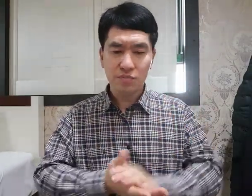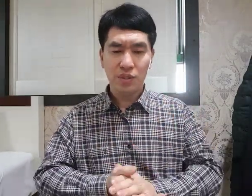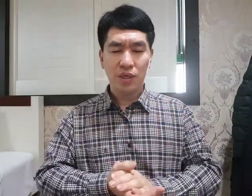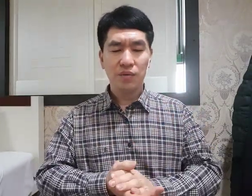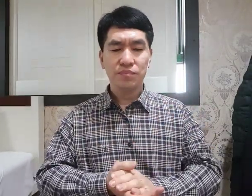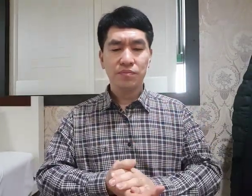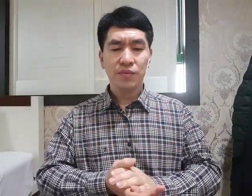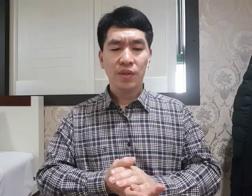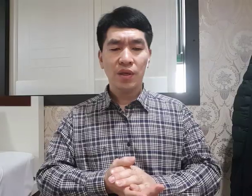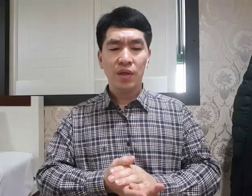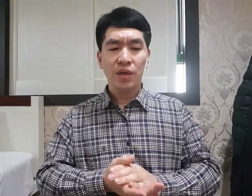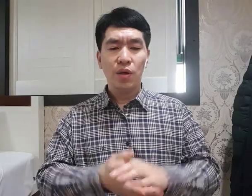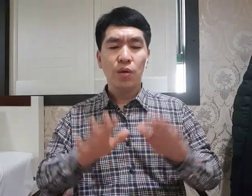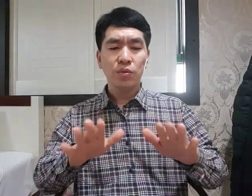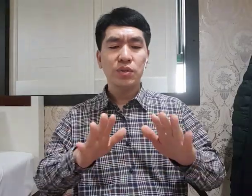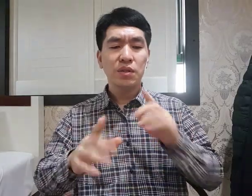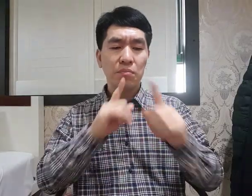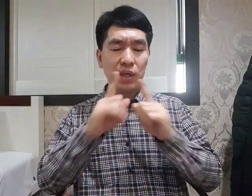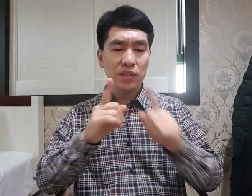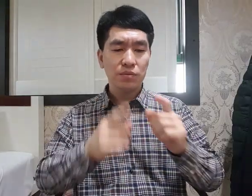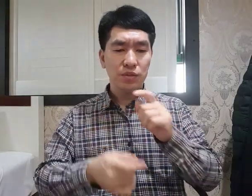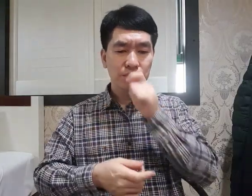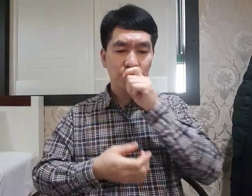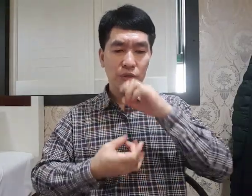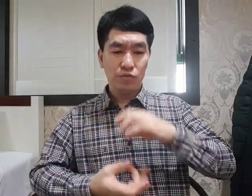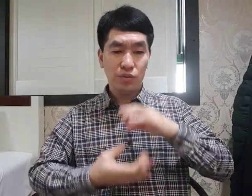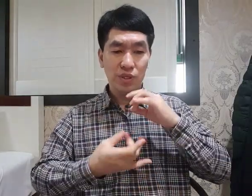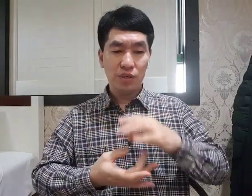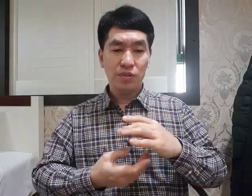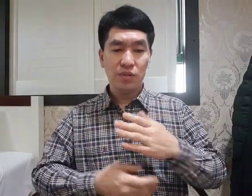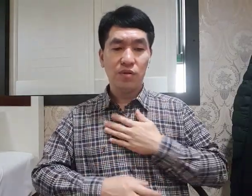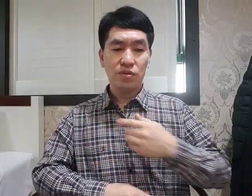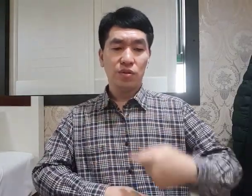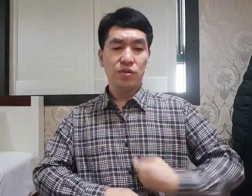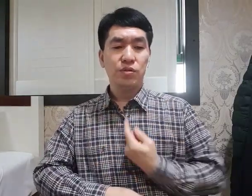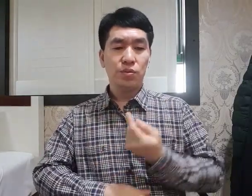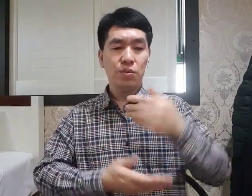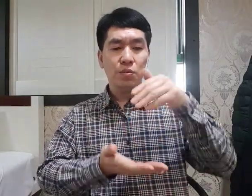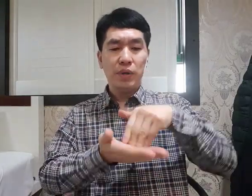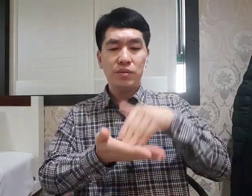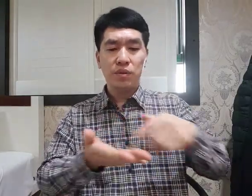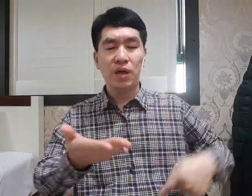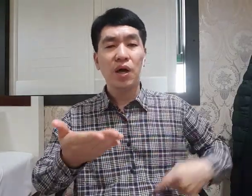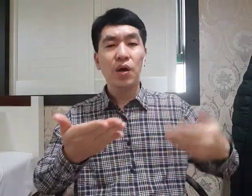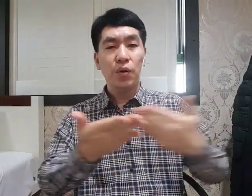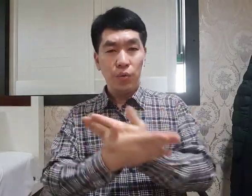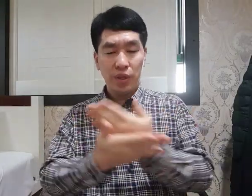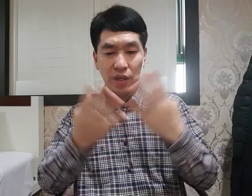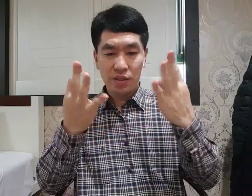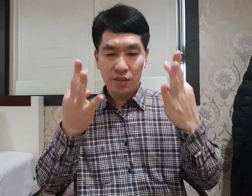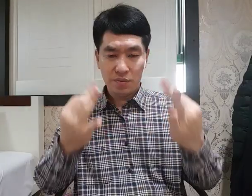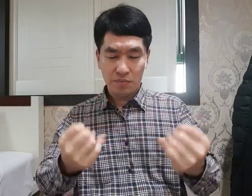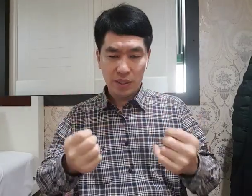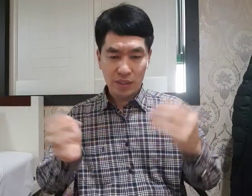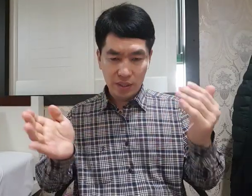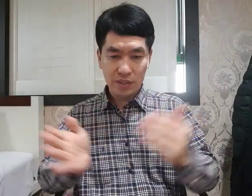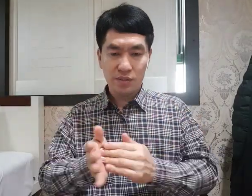것입니다. 오늘 말씀을 묵상하면서 저 스스로도 반성과 회개를 많이